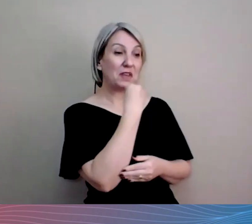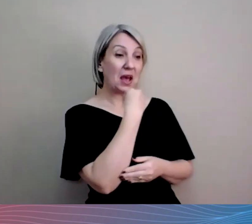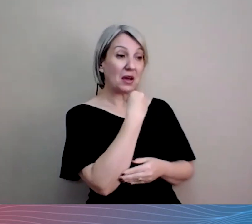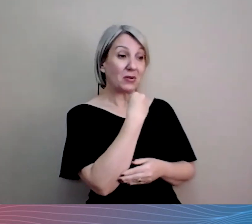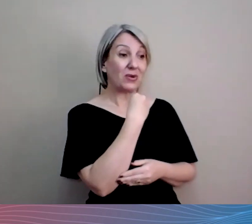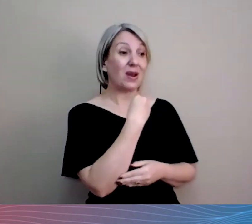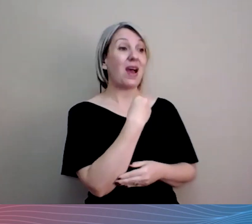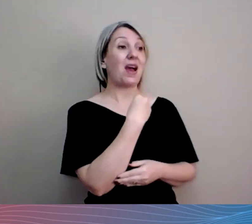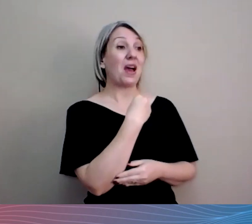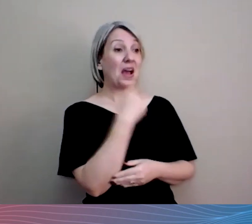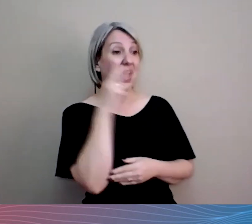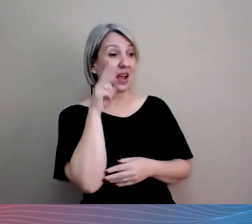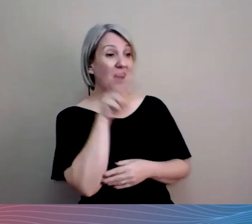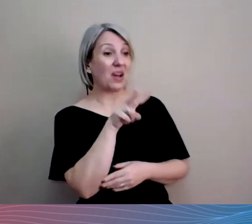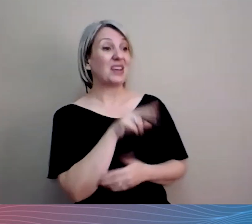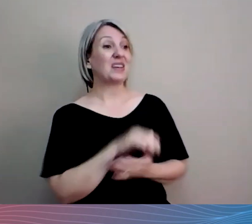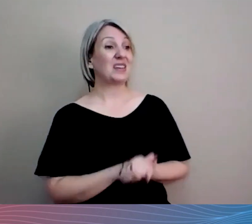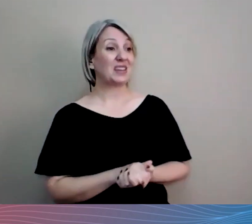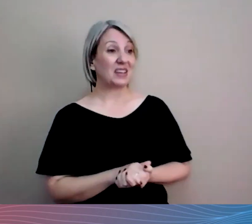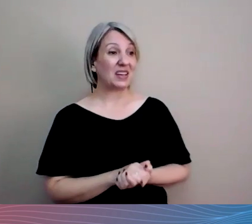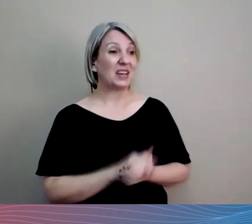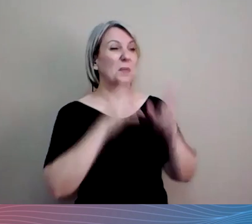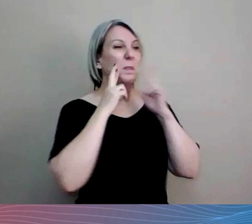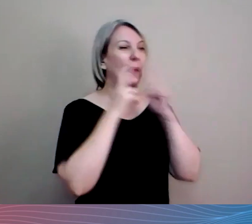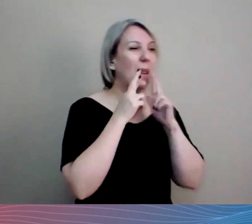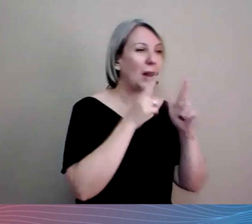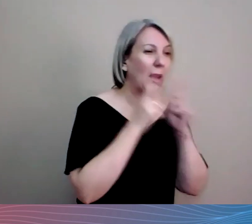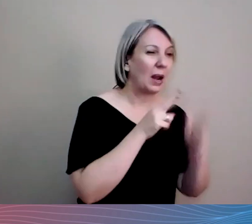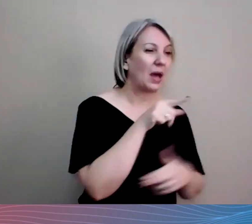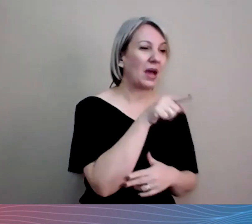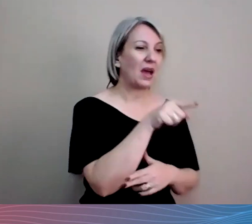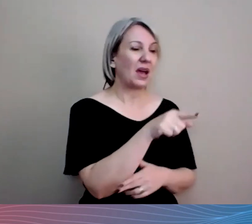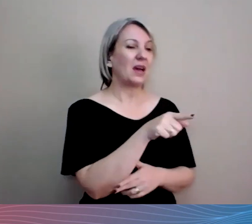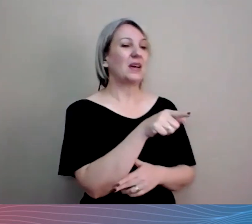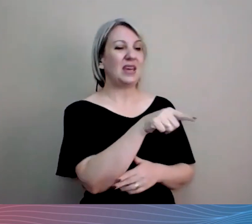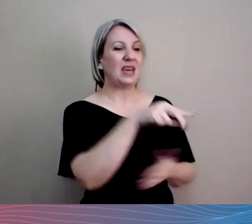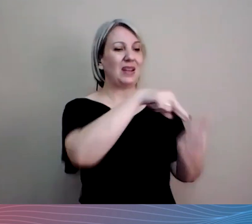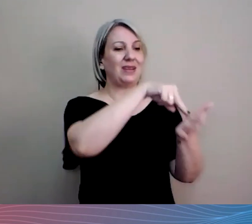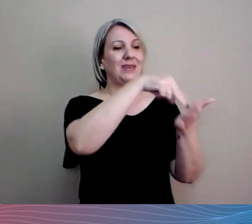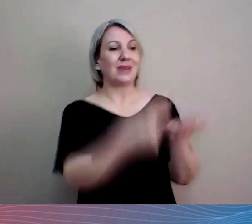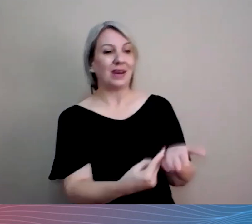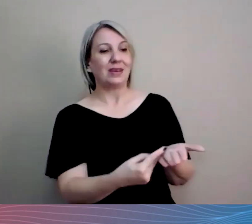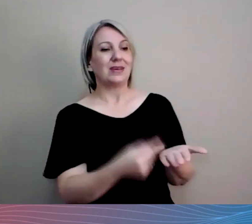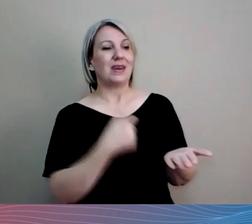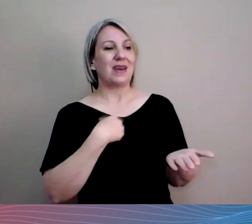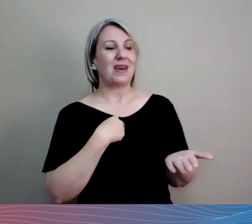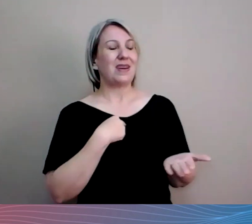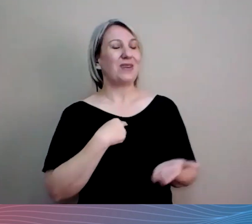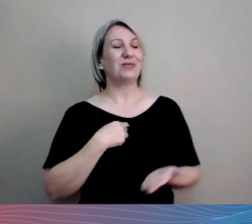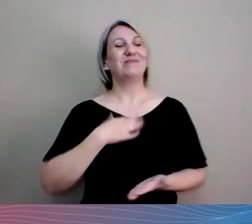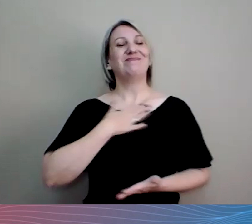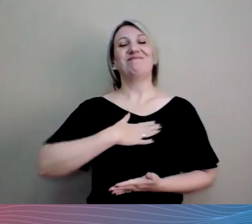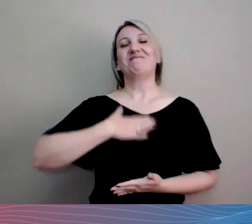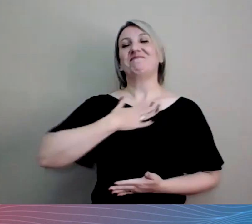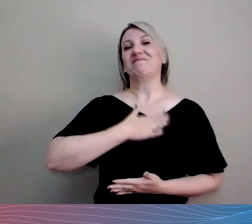critica e você derruba o cara, né? Irmãos, não é para isso. Vamos aprender a suportar uns aos outros. Aí